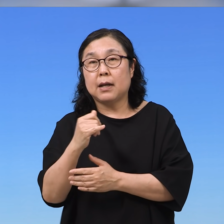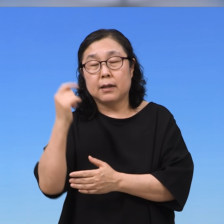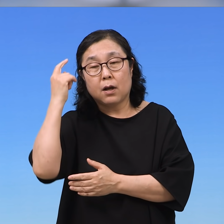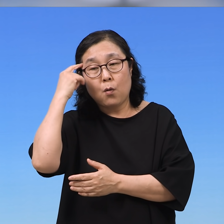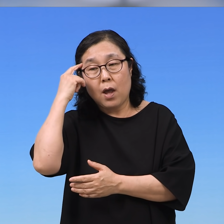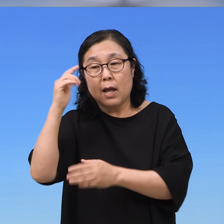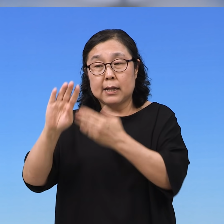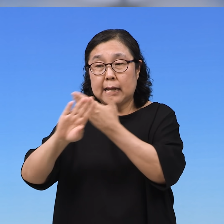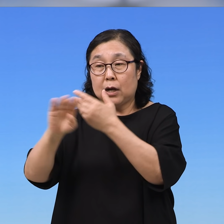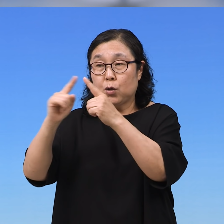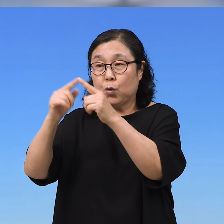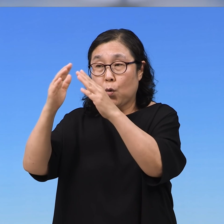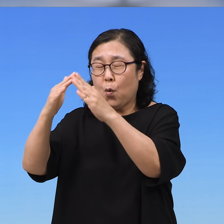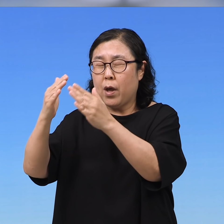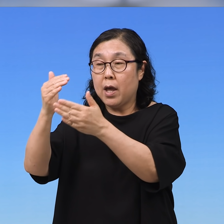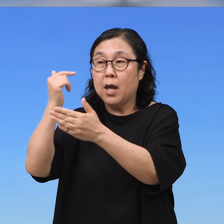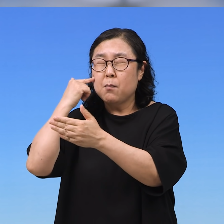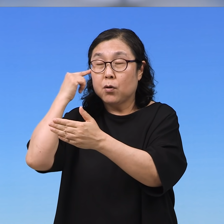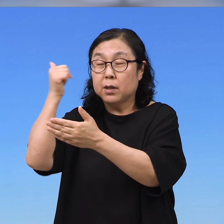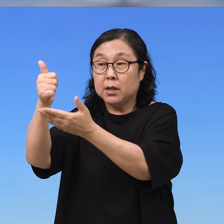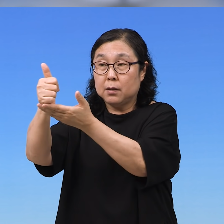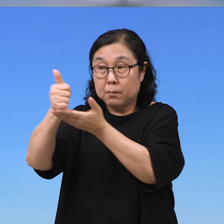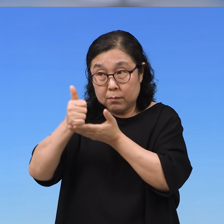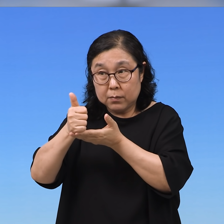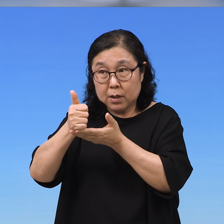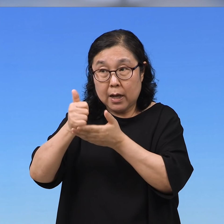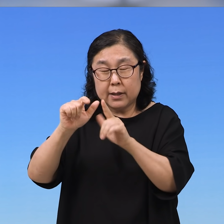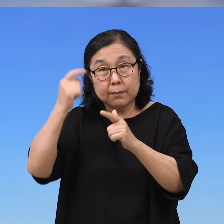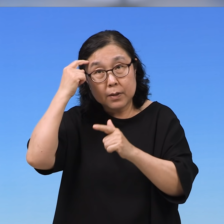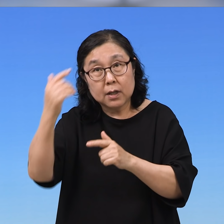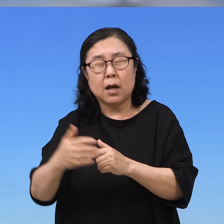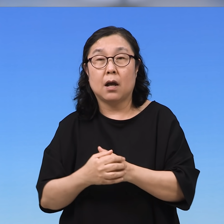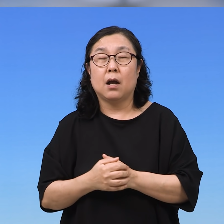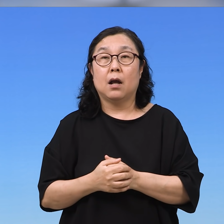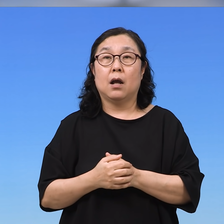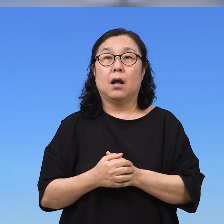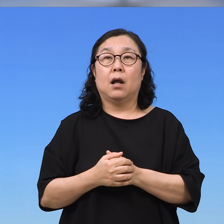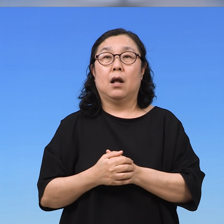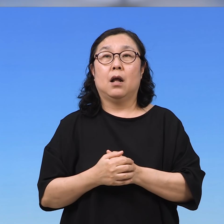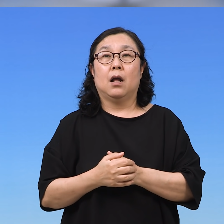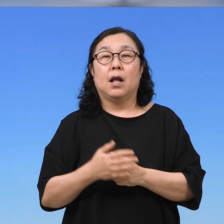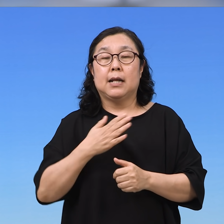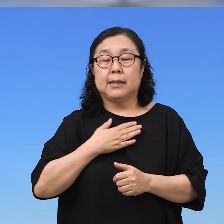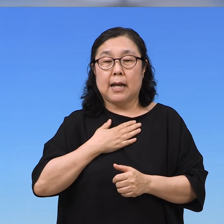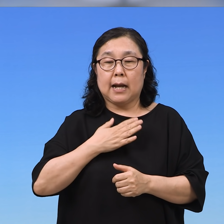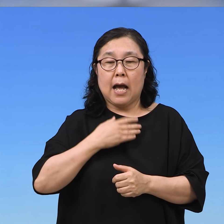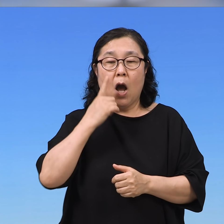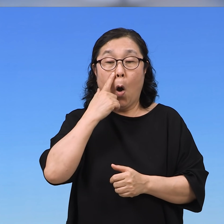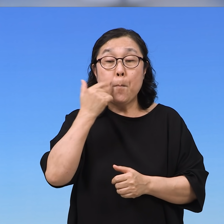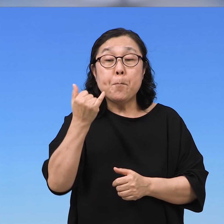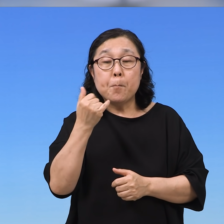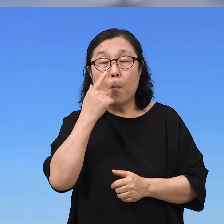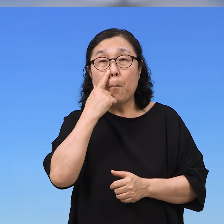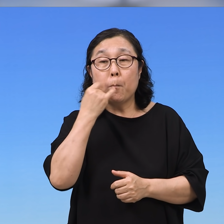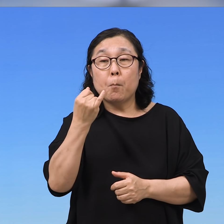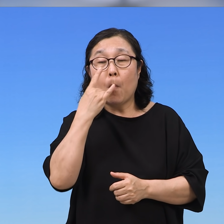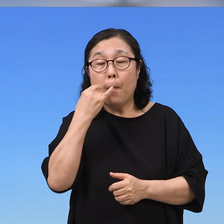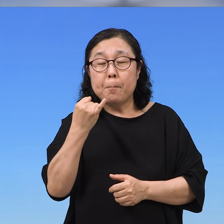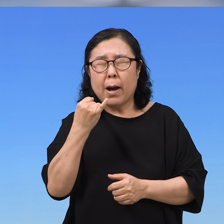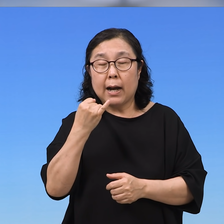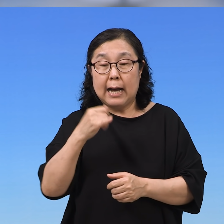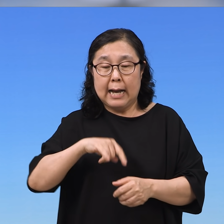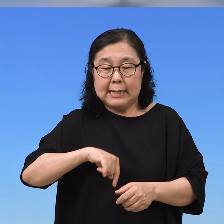왜 외부 강사 안 모십니까? 식당 밥 안 먹이려고, 엄마 밥 먹이려고 제가 준비하는 거